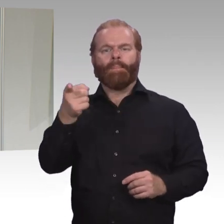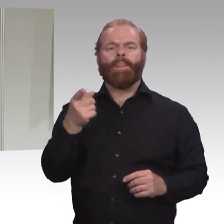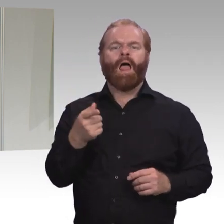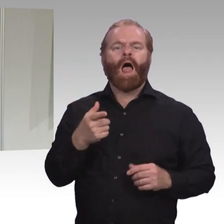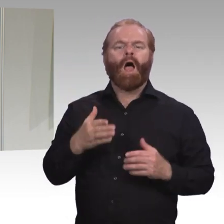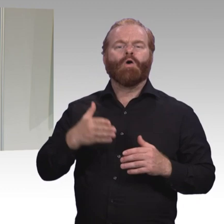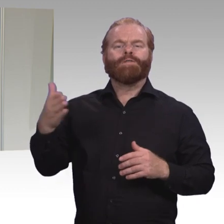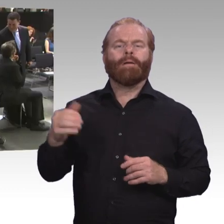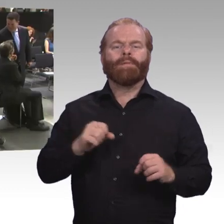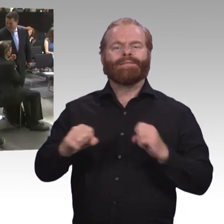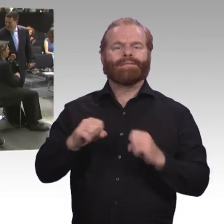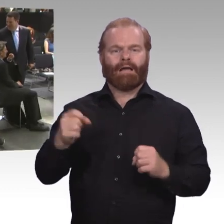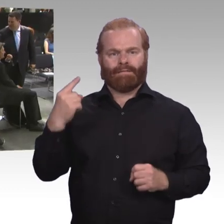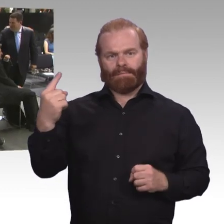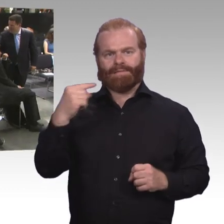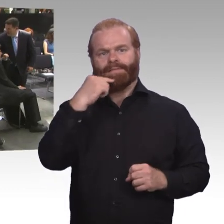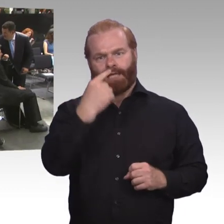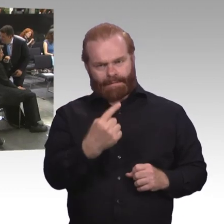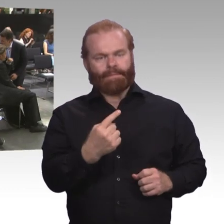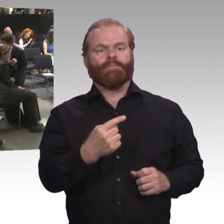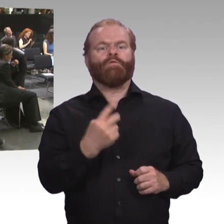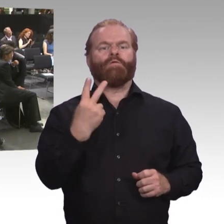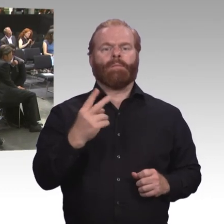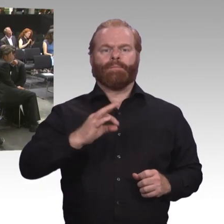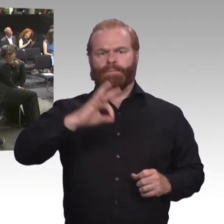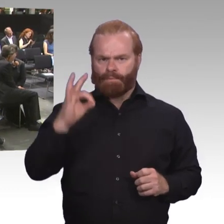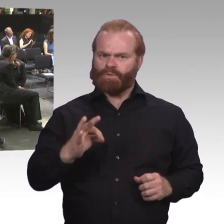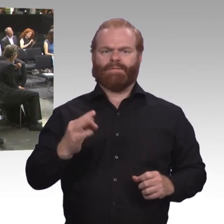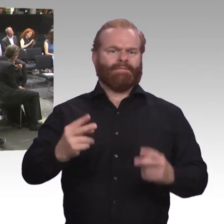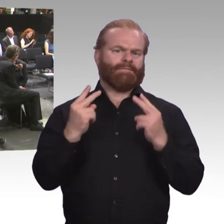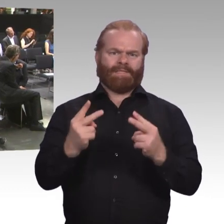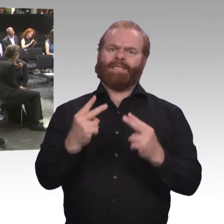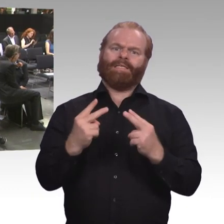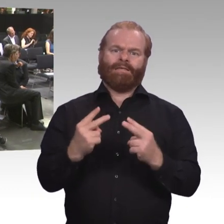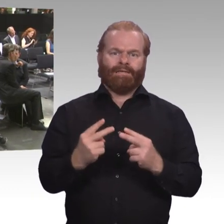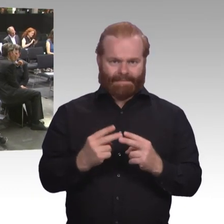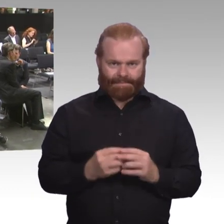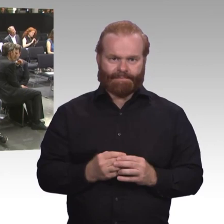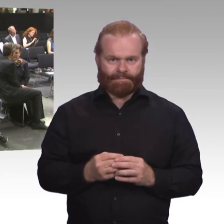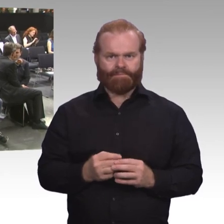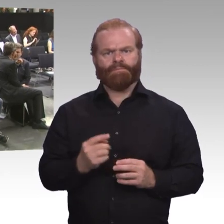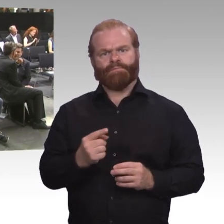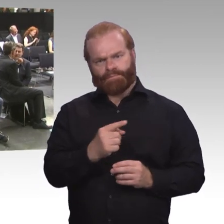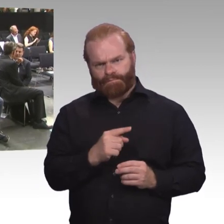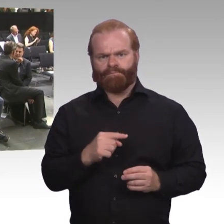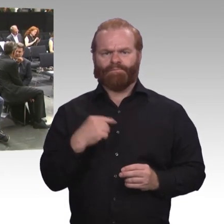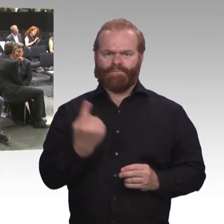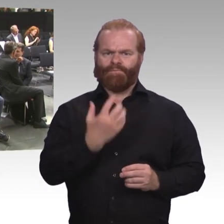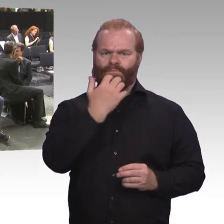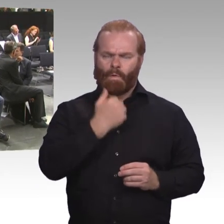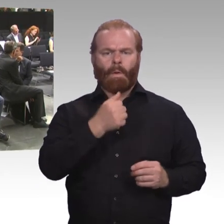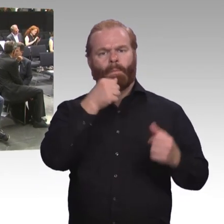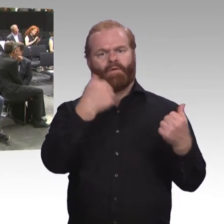die Bundesregierung eingegangen ist an Verpflichtungen, das wollen wir auch halten und unterstützen. Wir wollen nicht im Nachhinein die Worte des